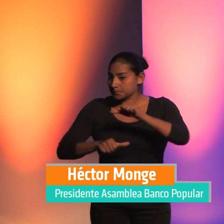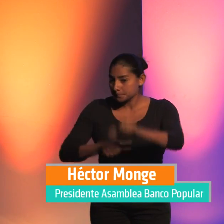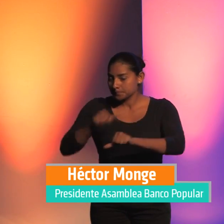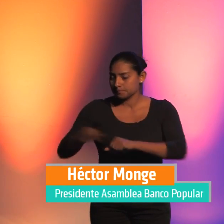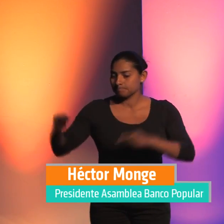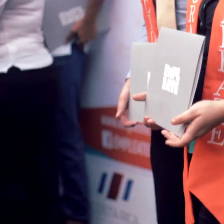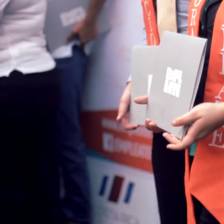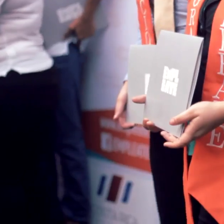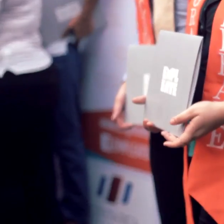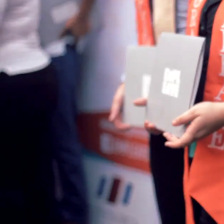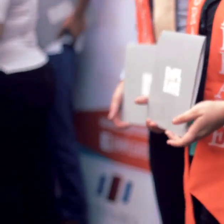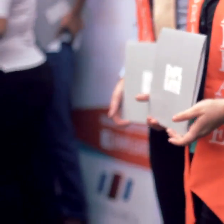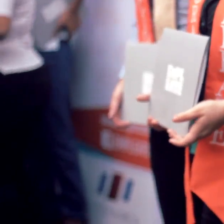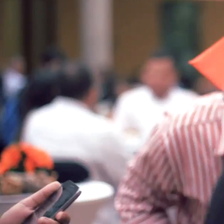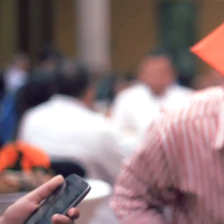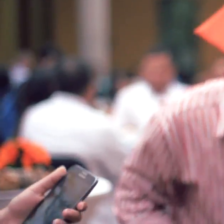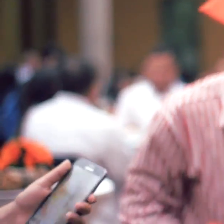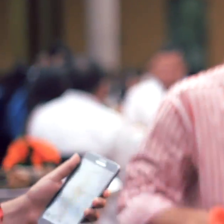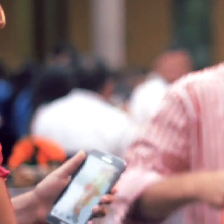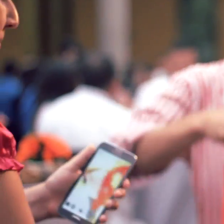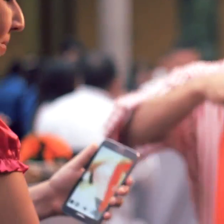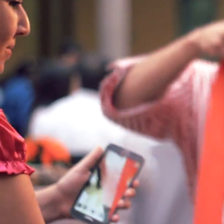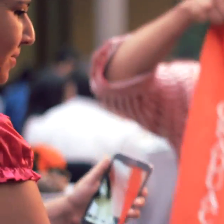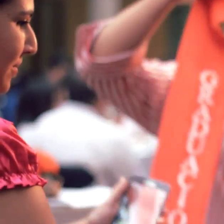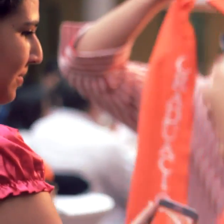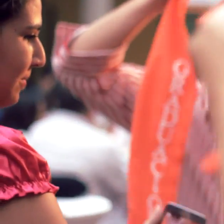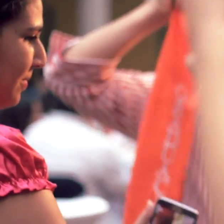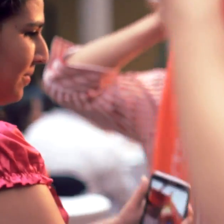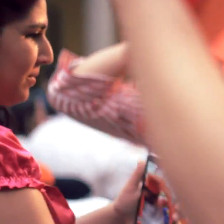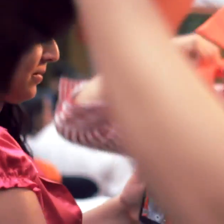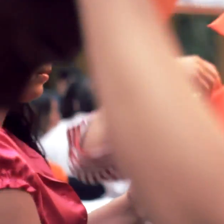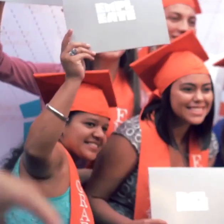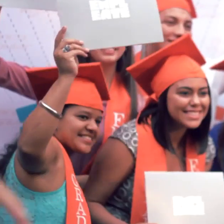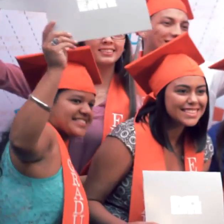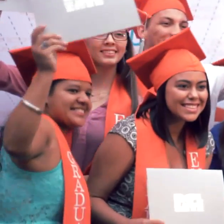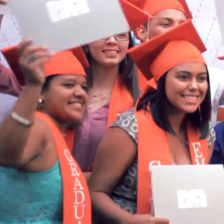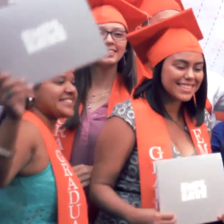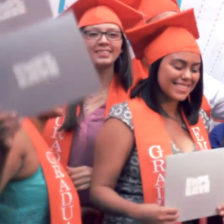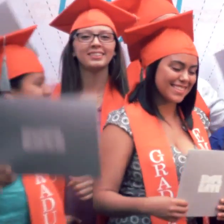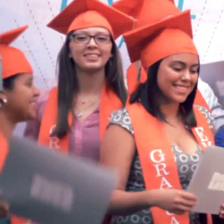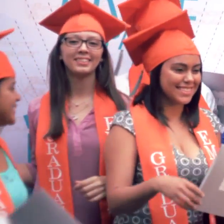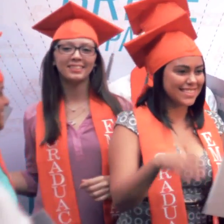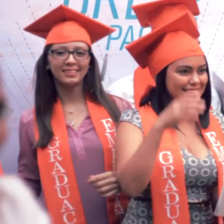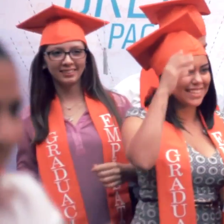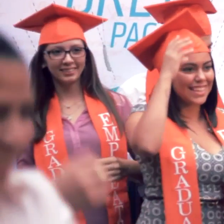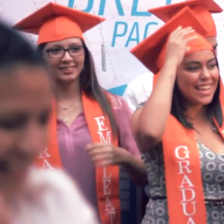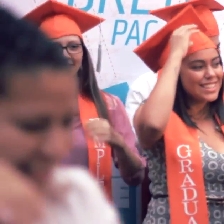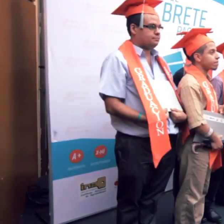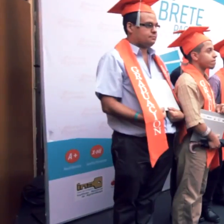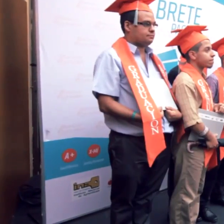hasta aquí, porque ya han demostrado que no conocen la palabra imposible. Porque el hecho de que